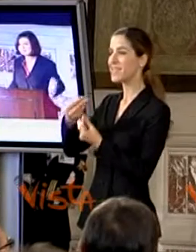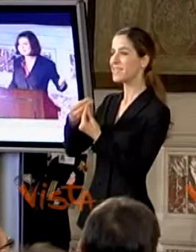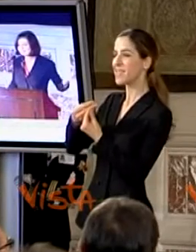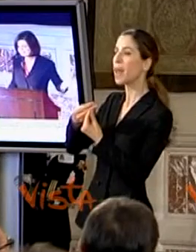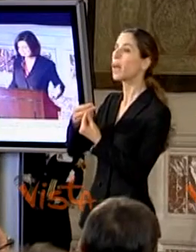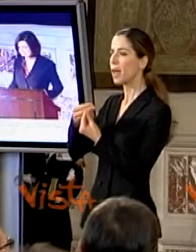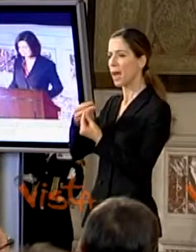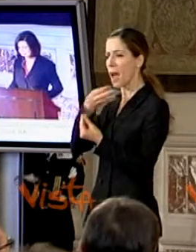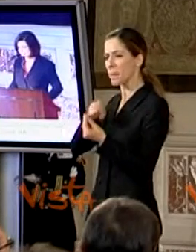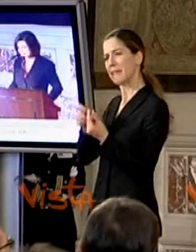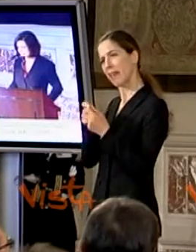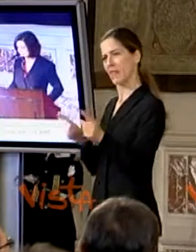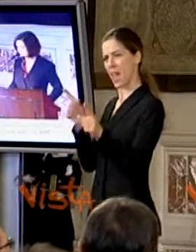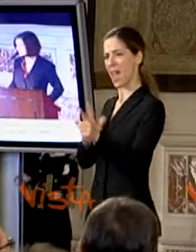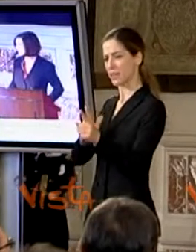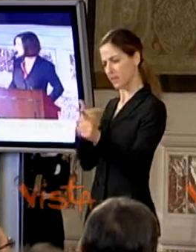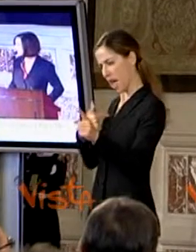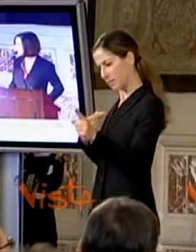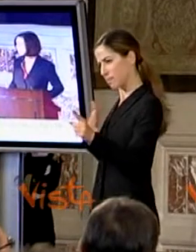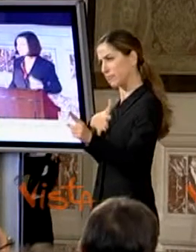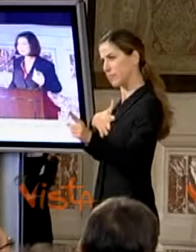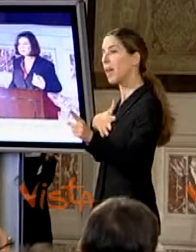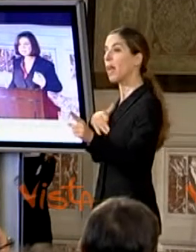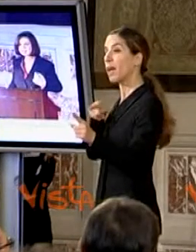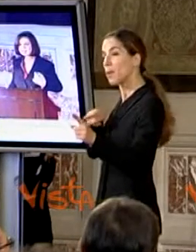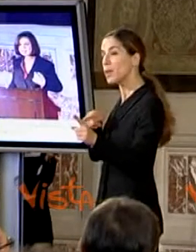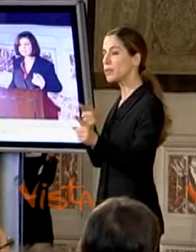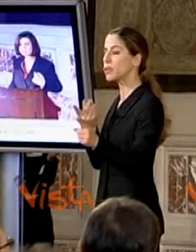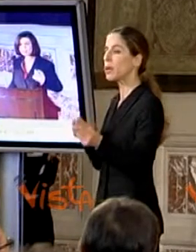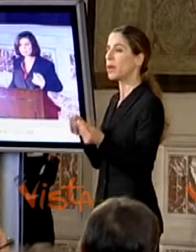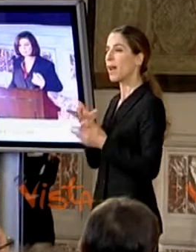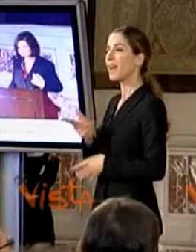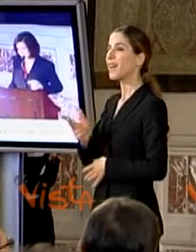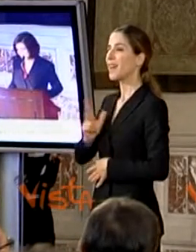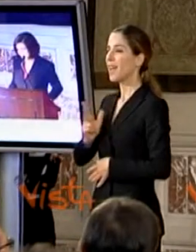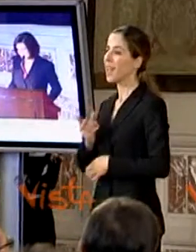un'abilità diversa dalla nostra, è un fatto che arricchisce anche noi.